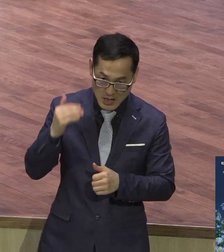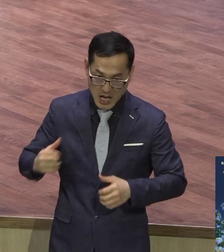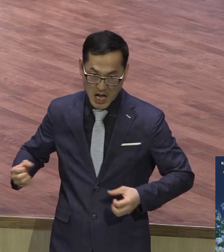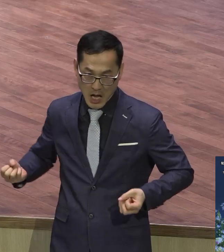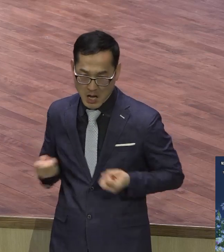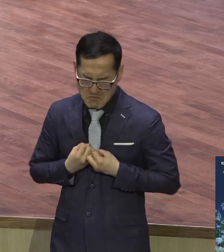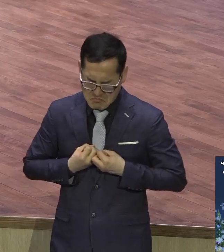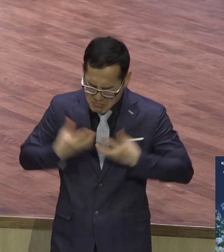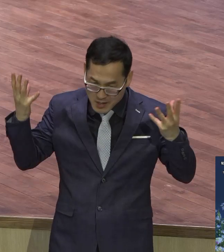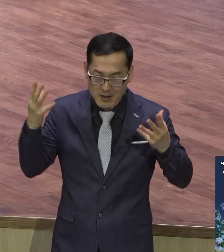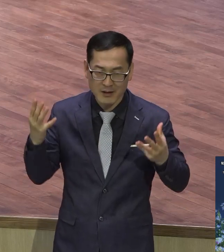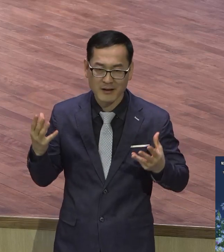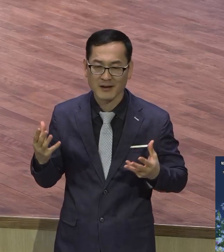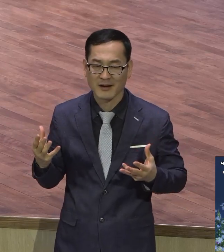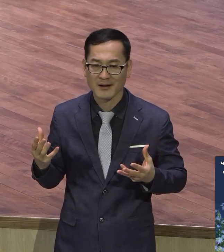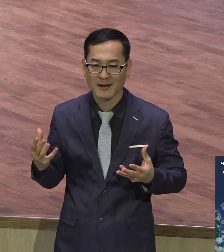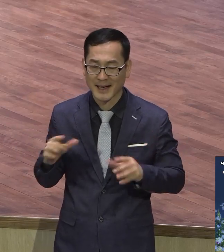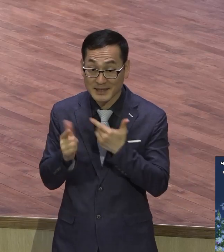들었다 놨다 할 때 있다고.